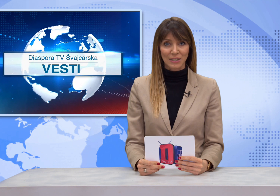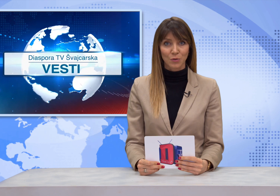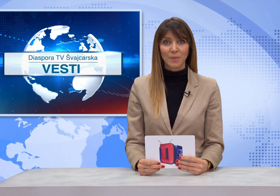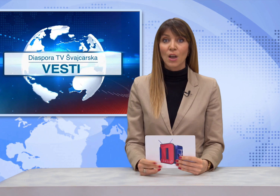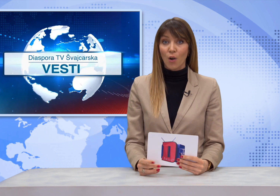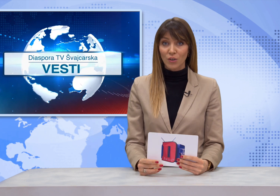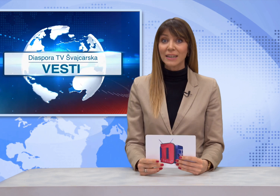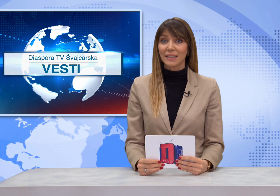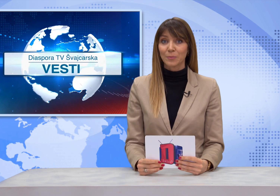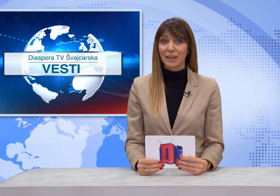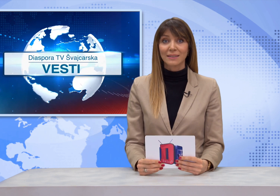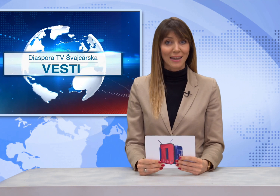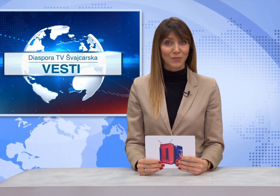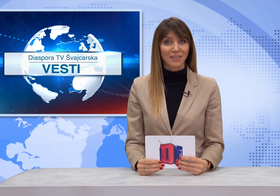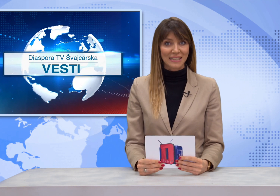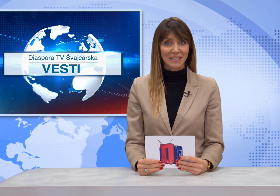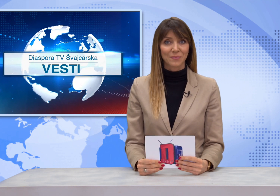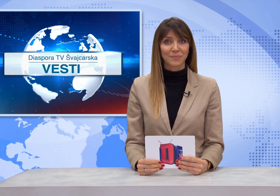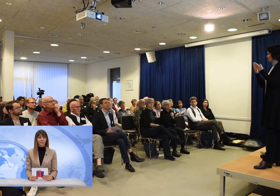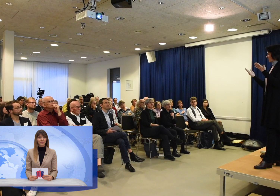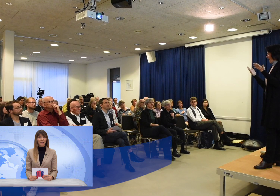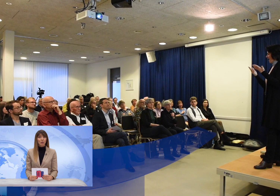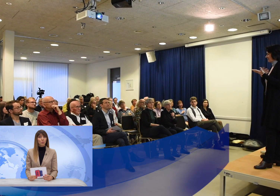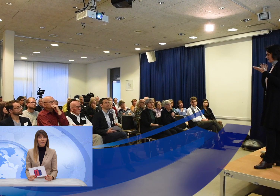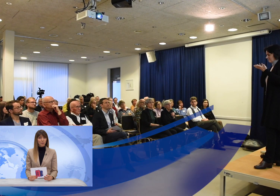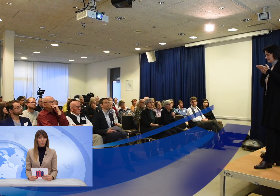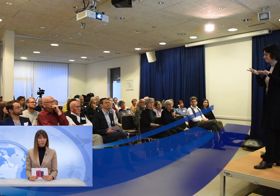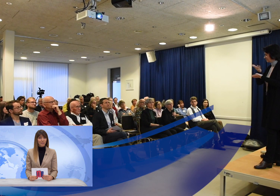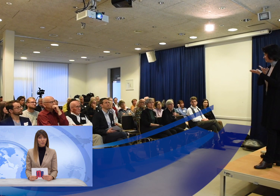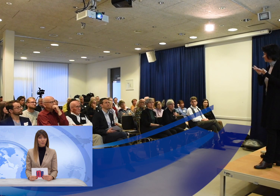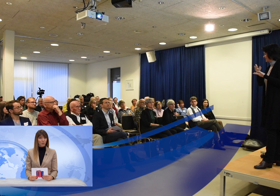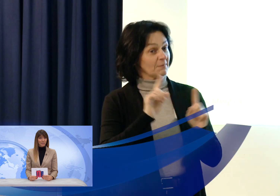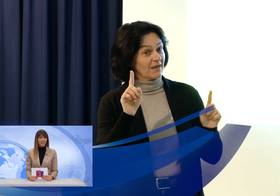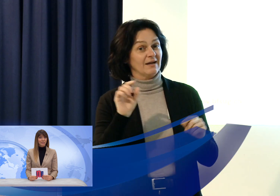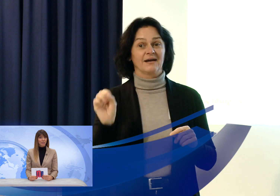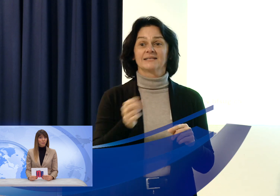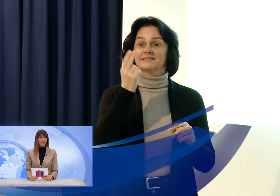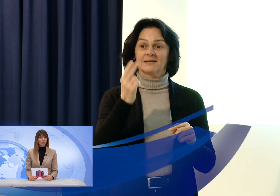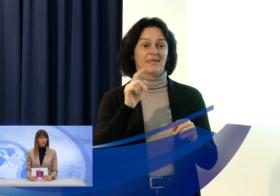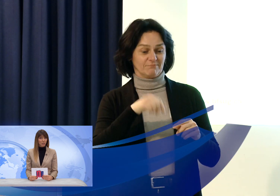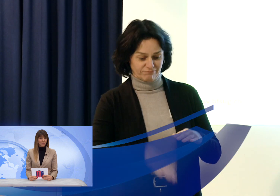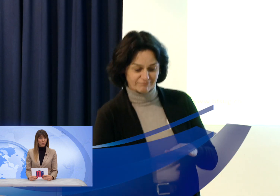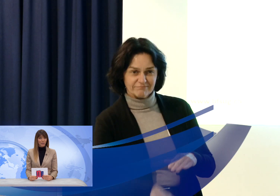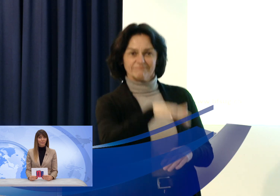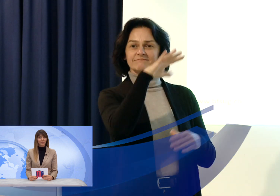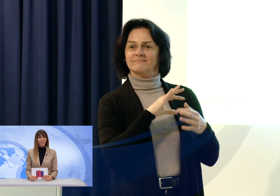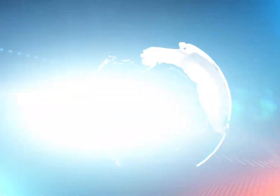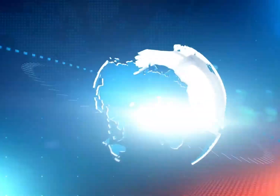jeziku. Ovo je kratak pregled najnovijih vesti. U Bernu osnovana nova fondacija za ljude sa oštećenjem sluha.